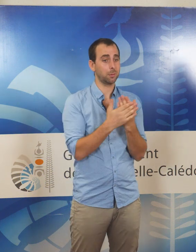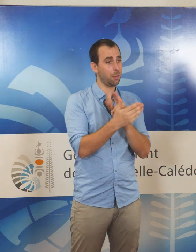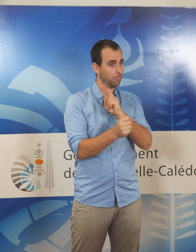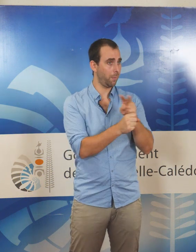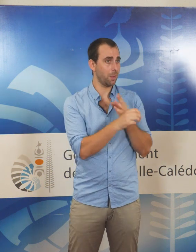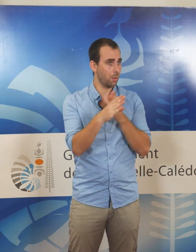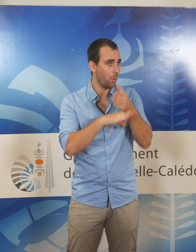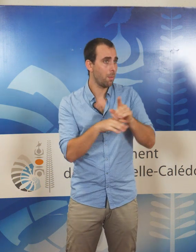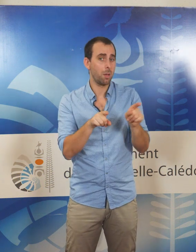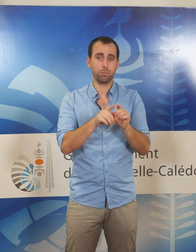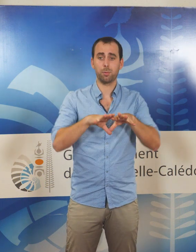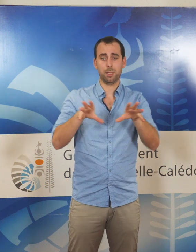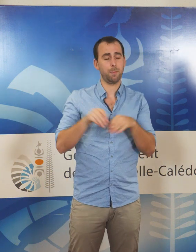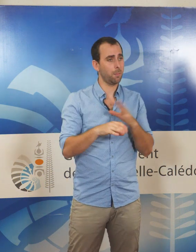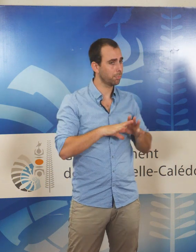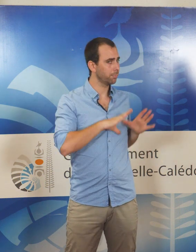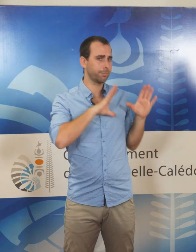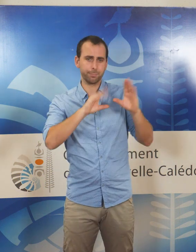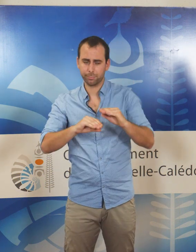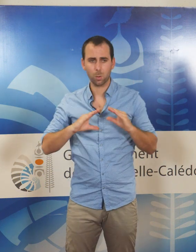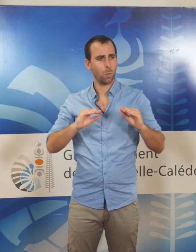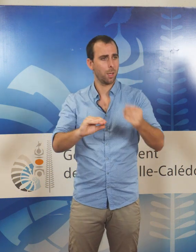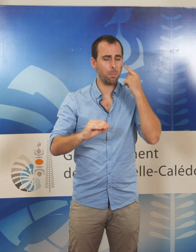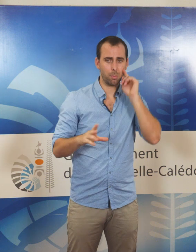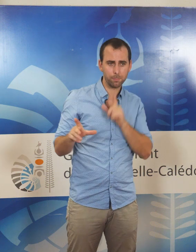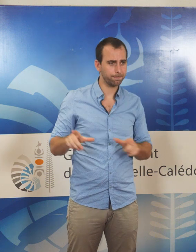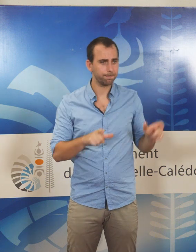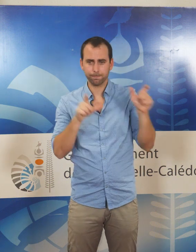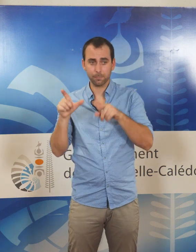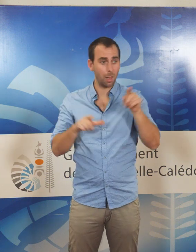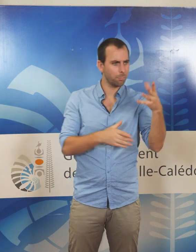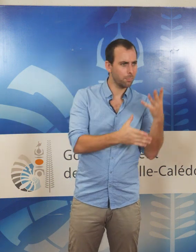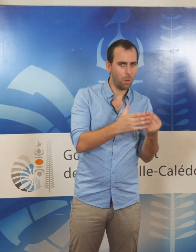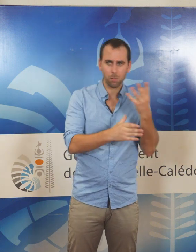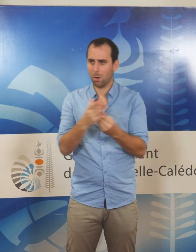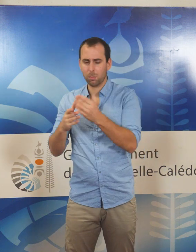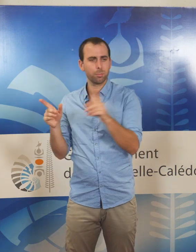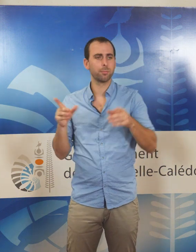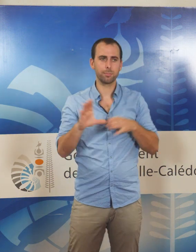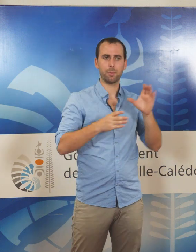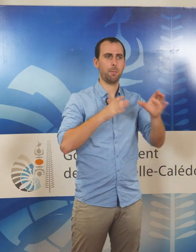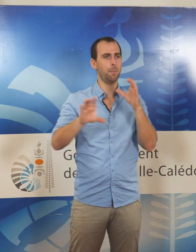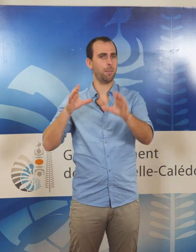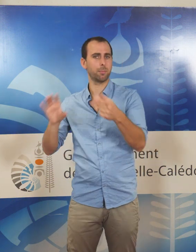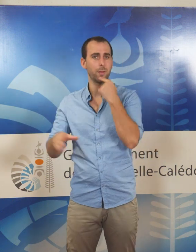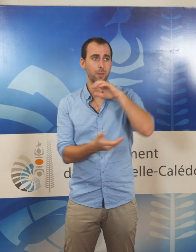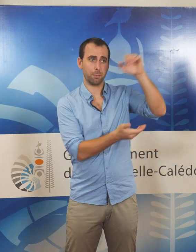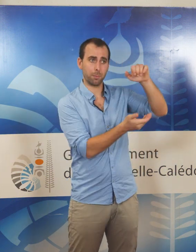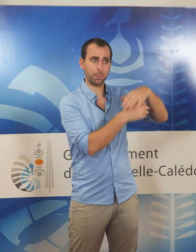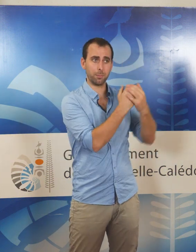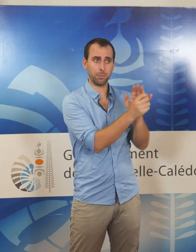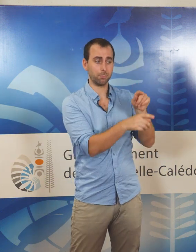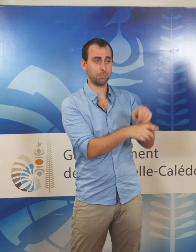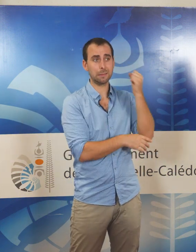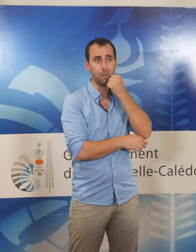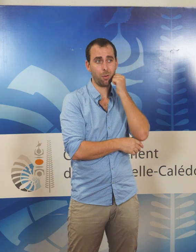terrain sur ces sujets pour réapprovisionner effectivement les établissements qui n'en ont pas en distributeurs. Alors, les distributeurs de savon sont